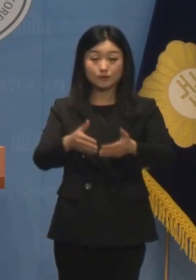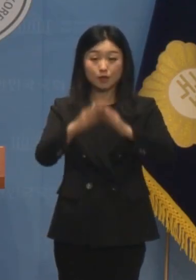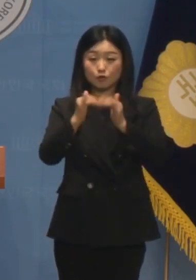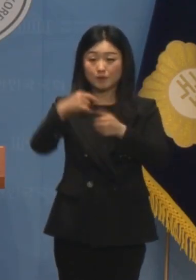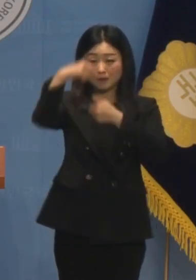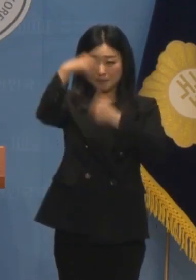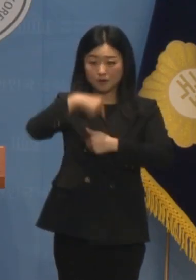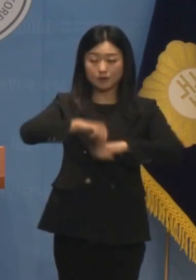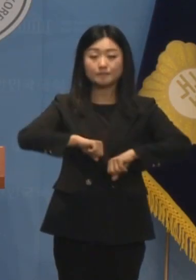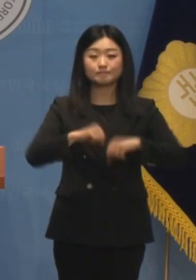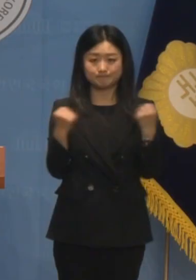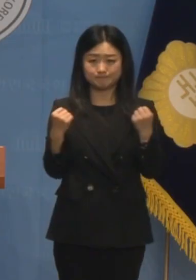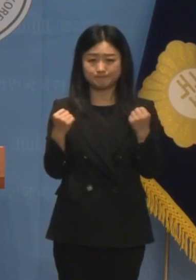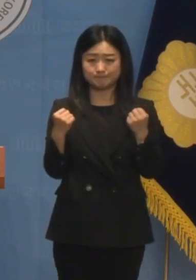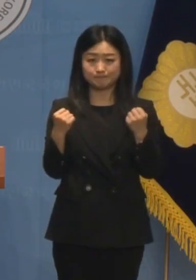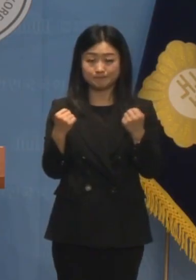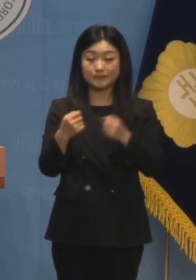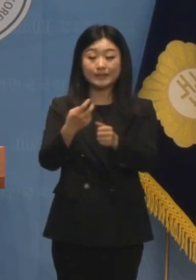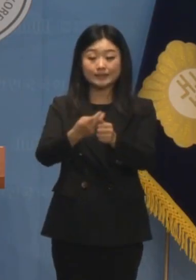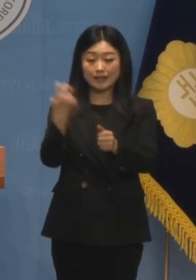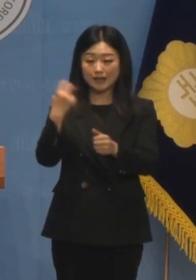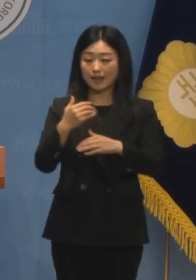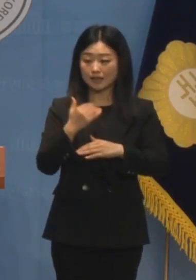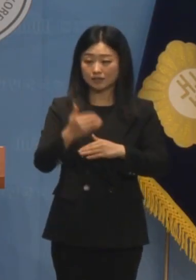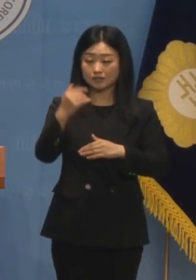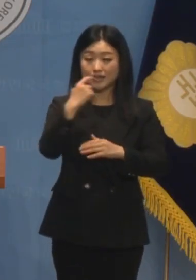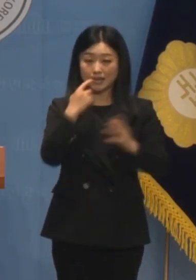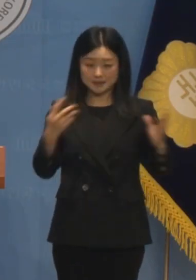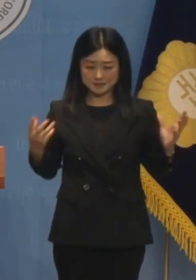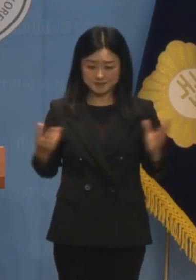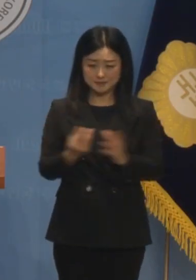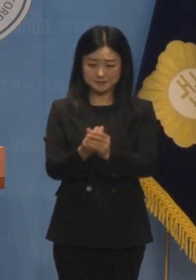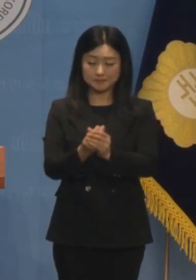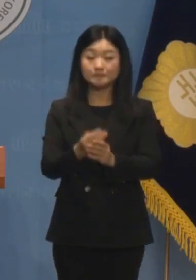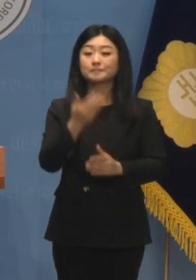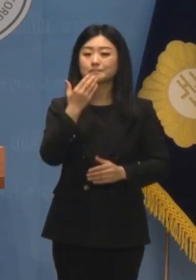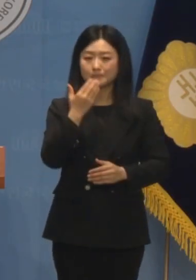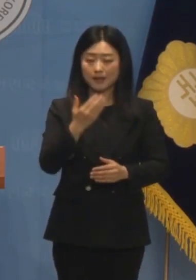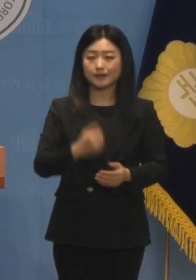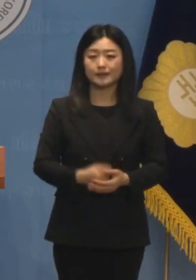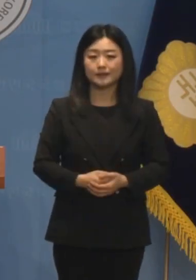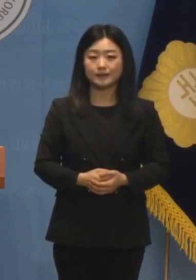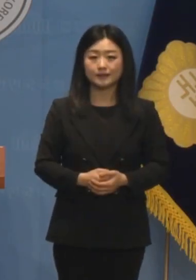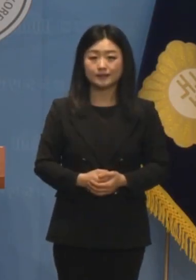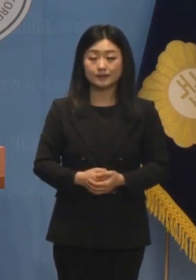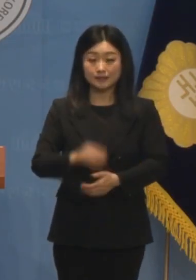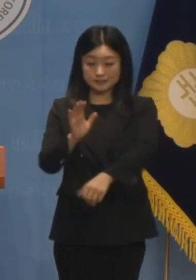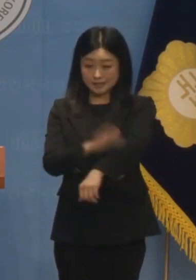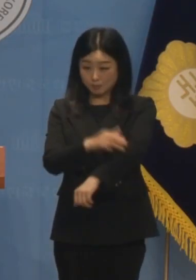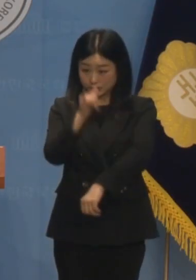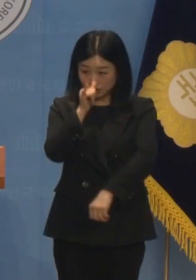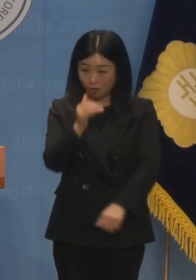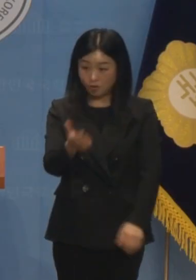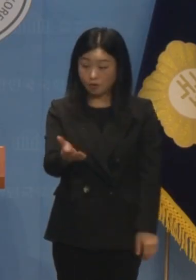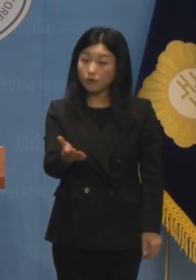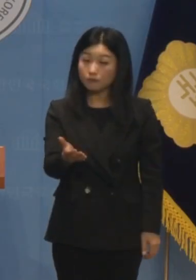국민 명령을 받들어 탄핵 절차를 밟아갈 것입니다. 잘못한 일이